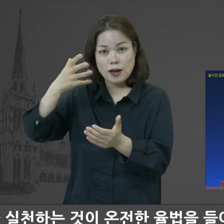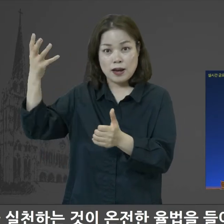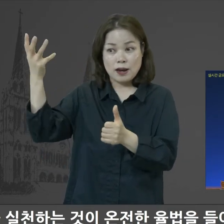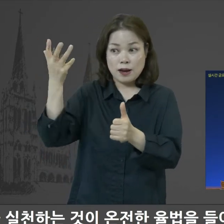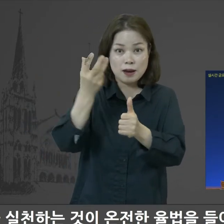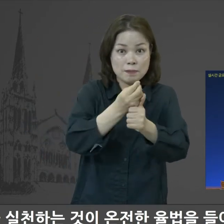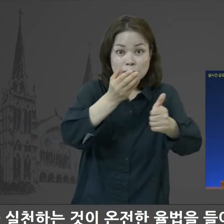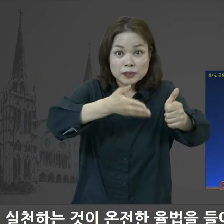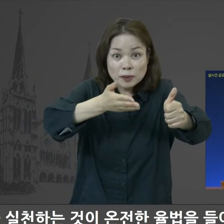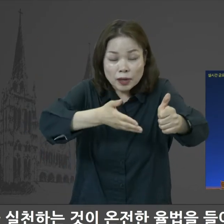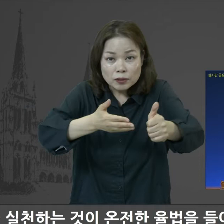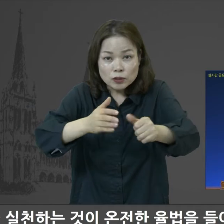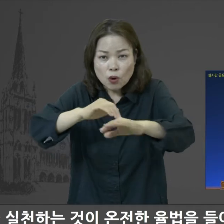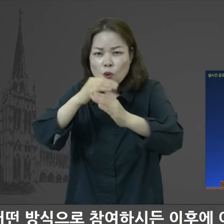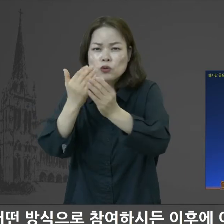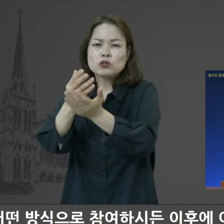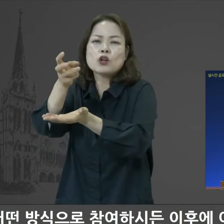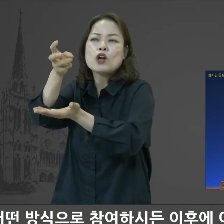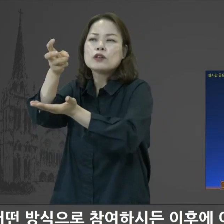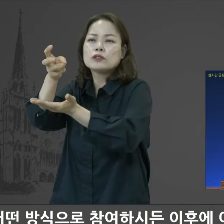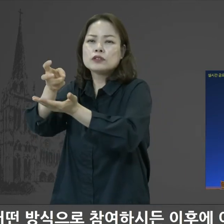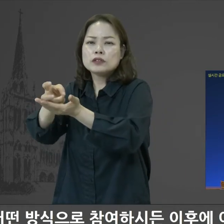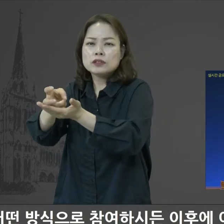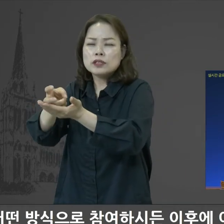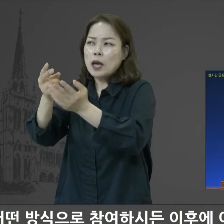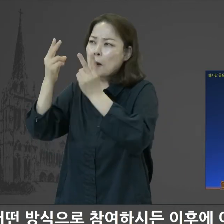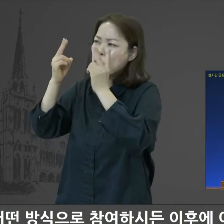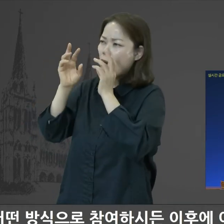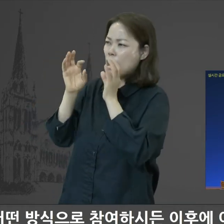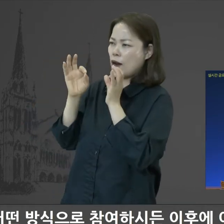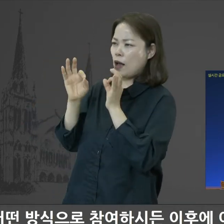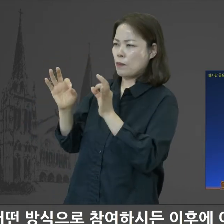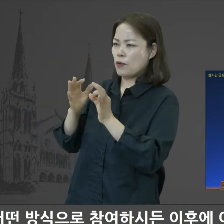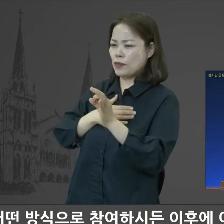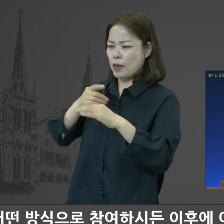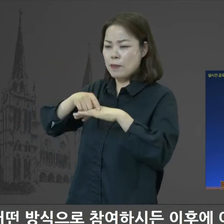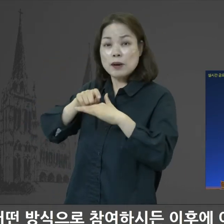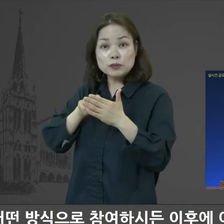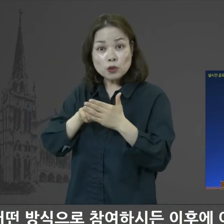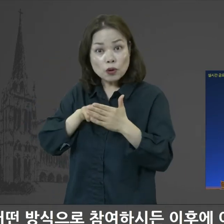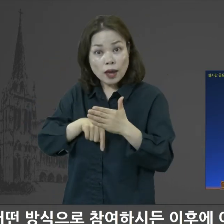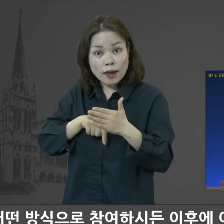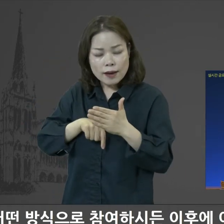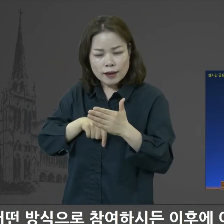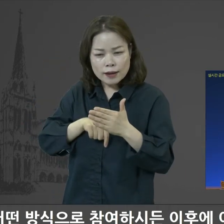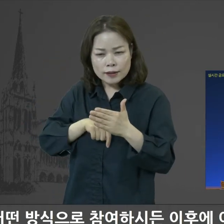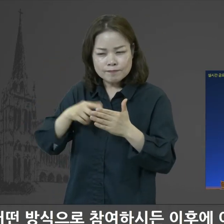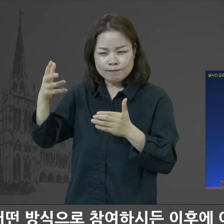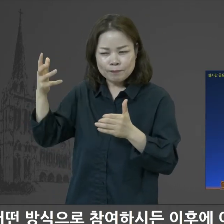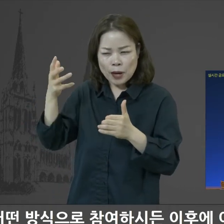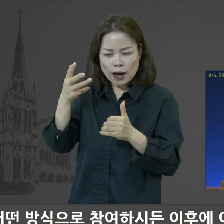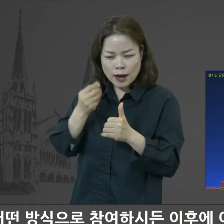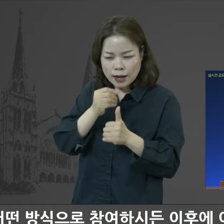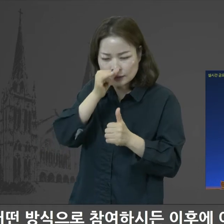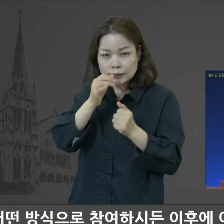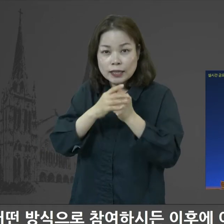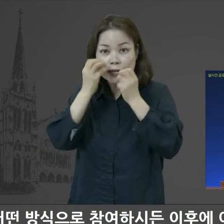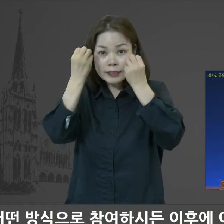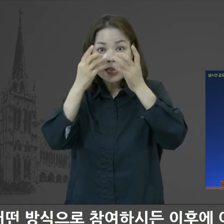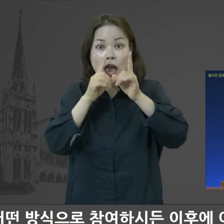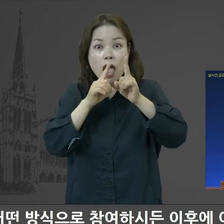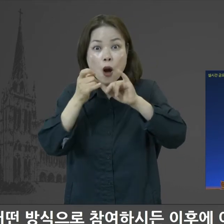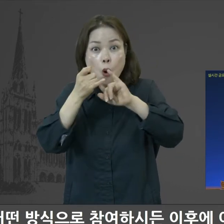믿습니다. 온전한 율법은 바라보고 그것을 내가 내 마음속에 익힐 때 마치 새